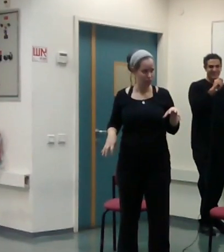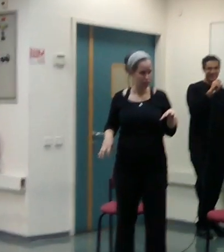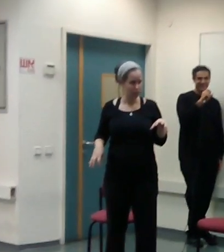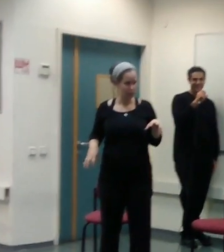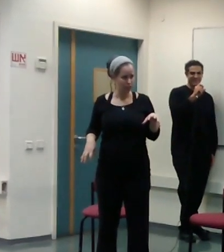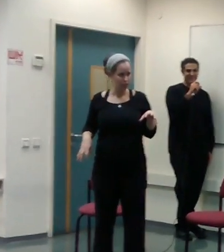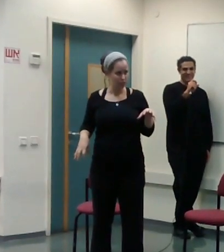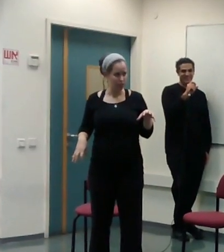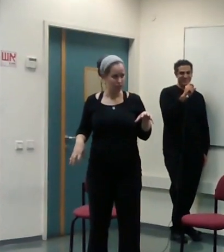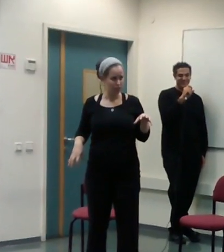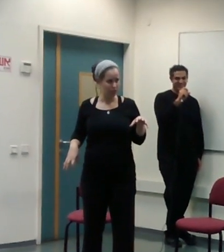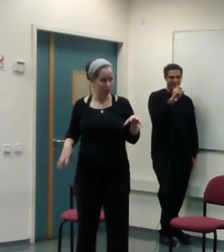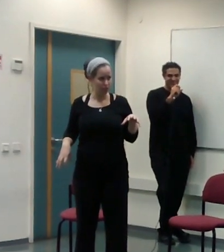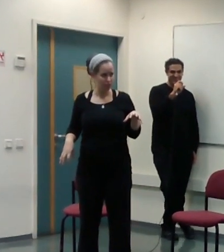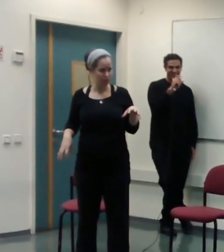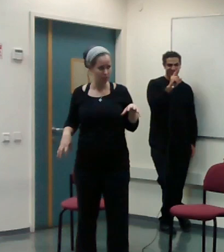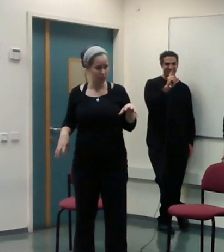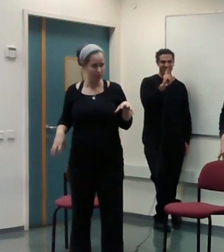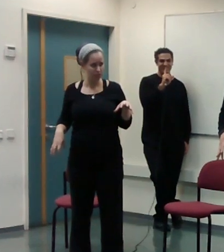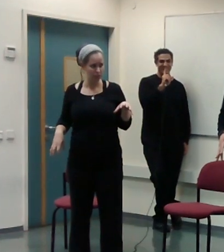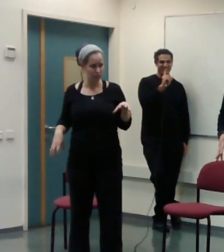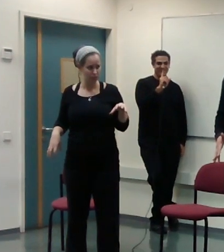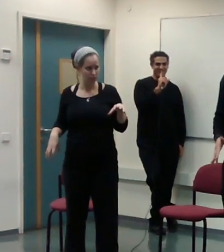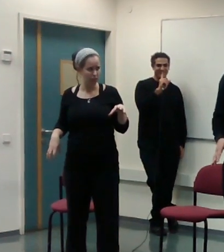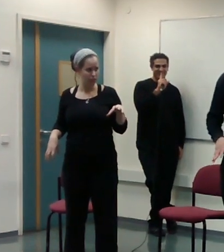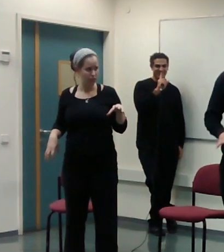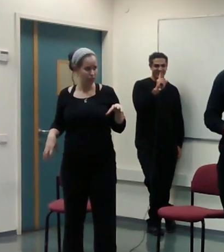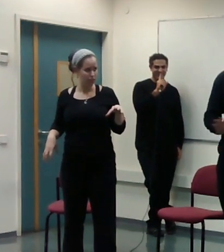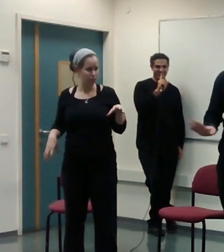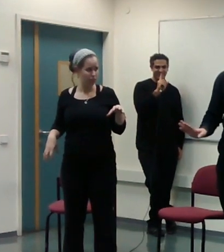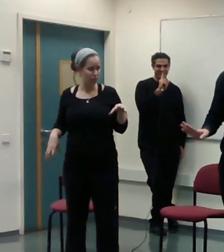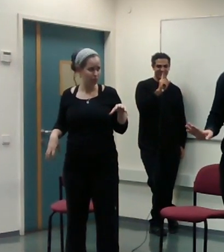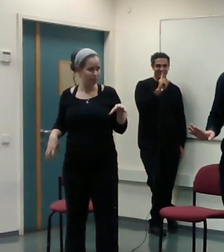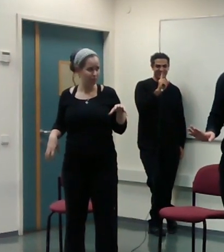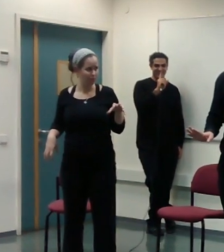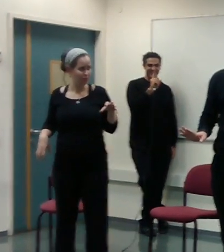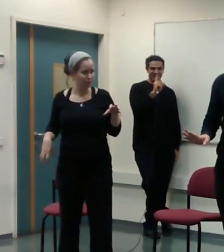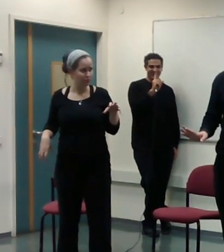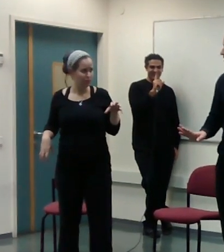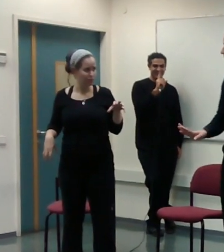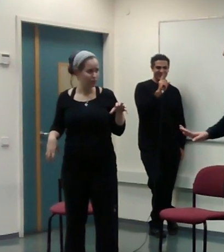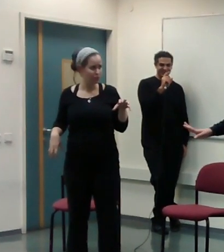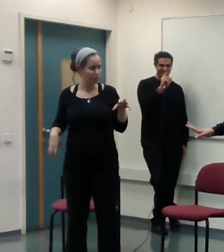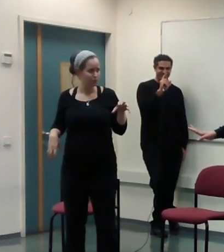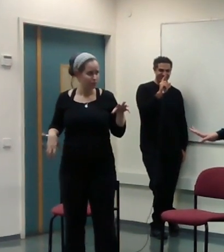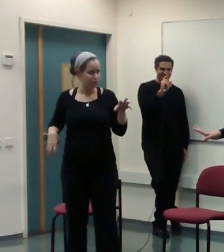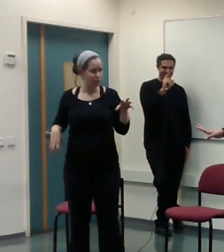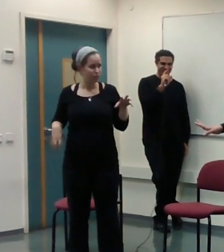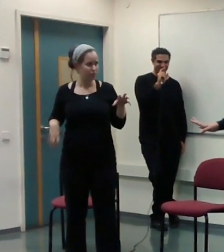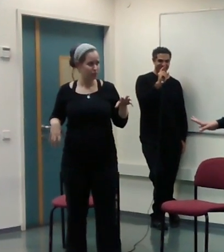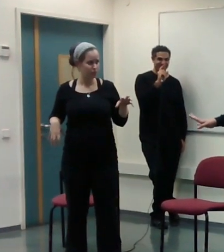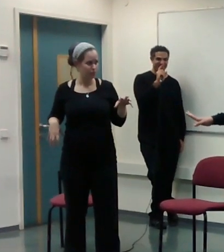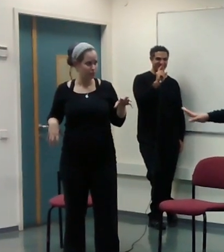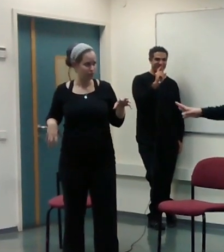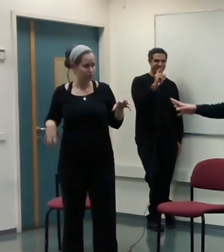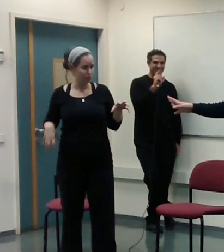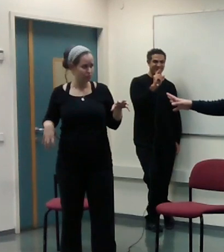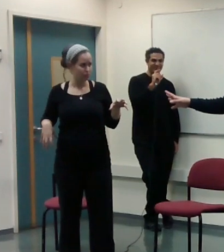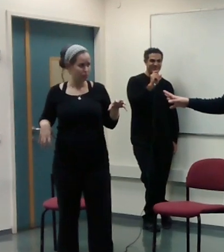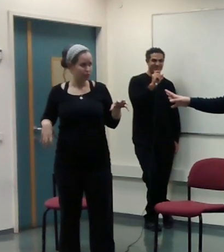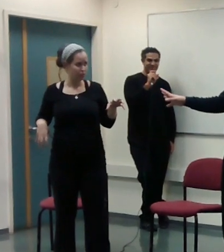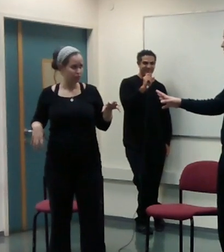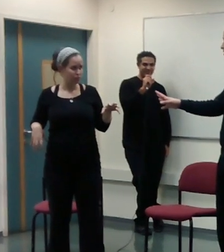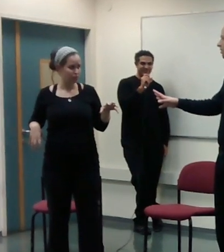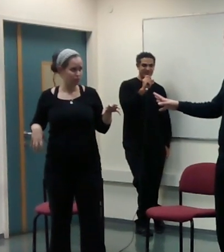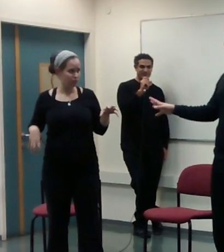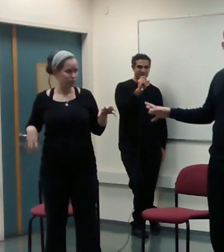אתה רוצה או רוצה? אני לא יודע. תהיה סגורה על עצמך ואז יהיה הכי טוב. אה? ואני גם